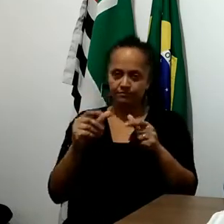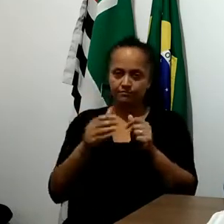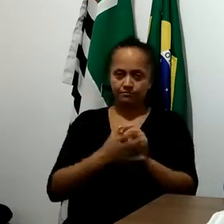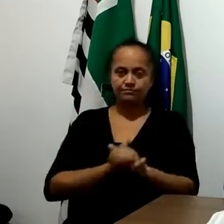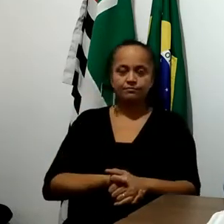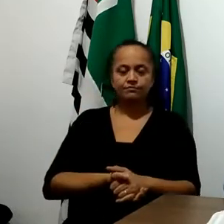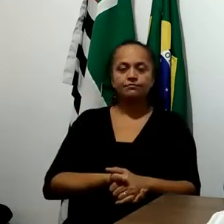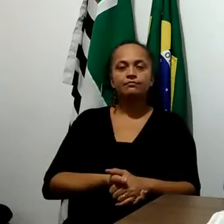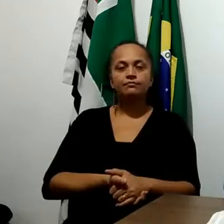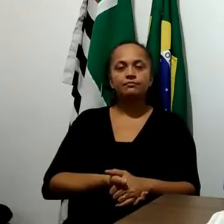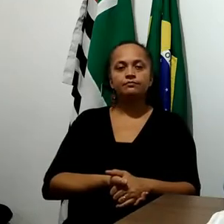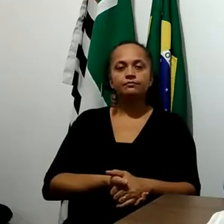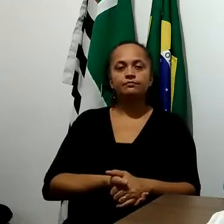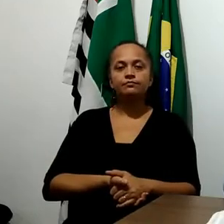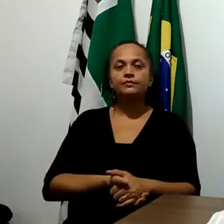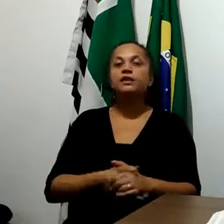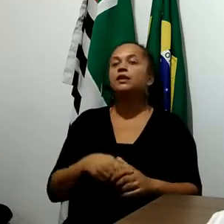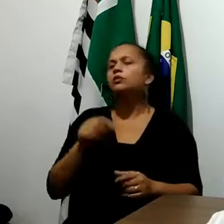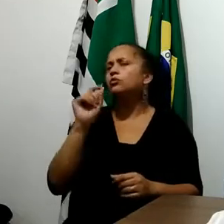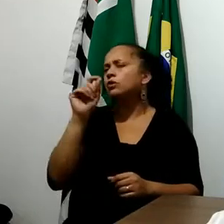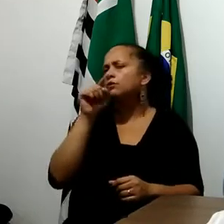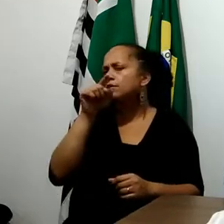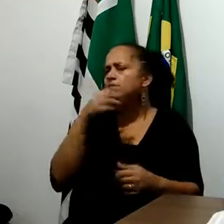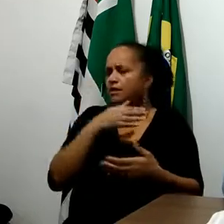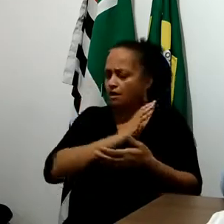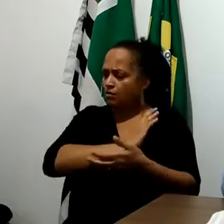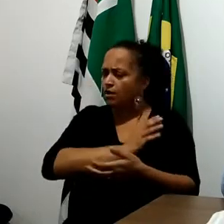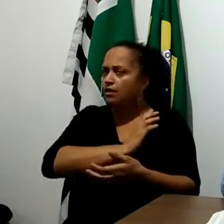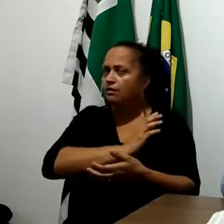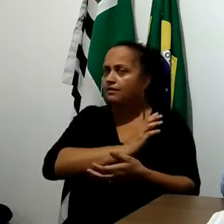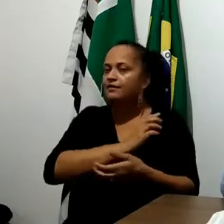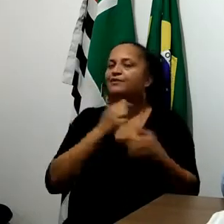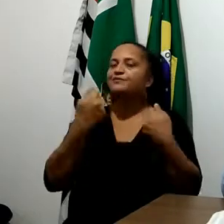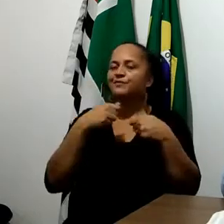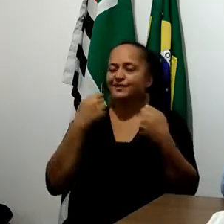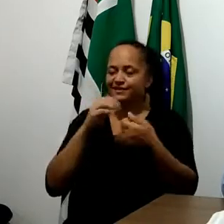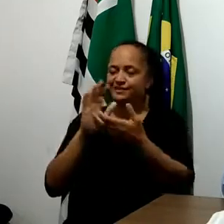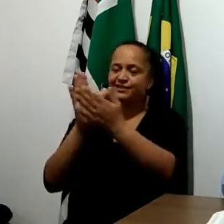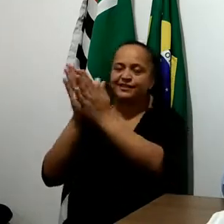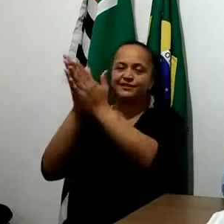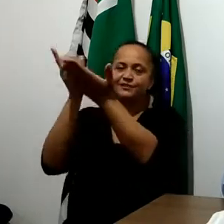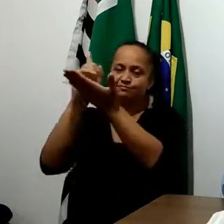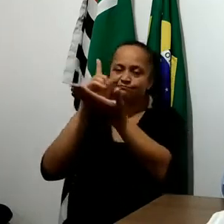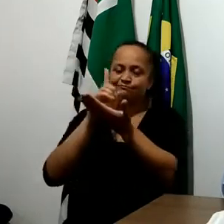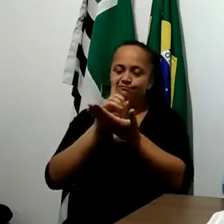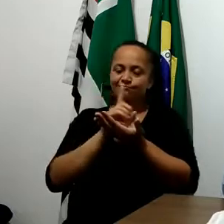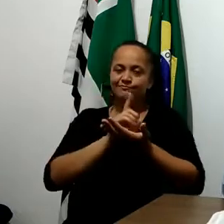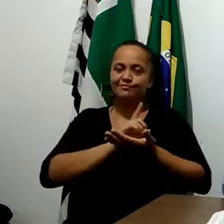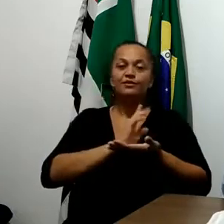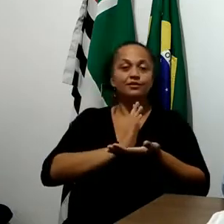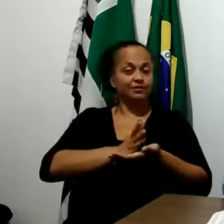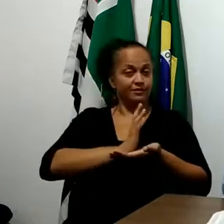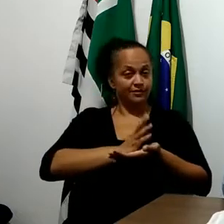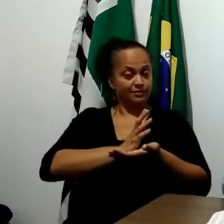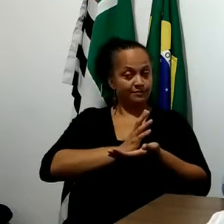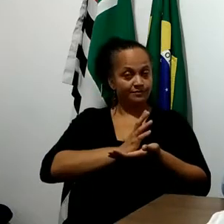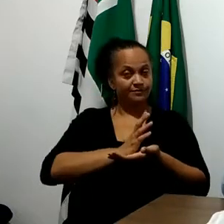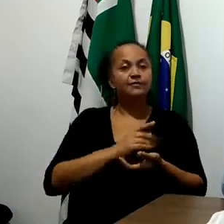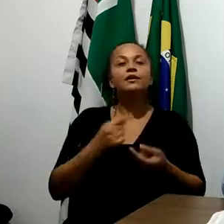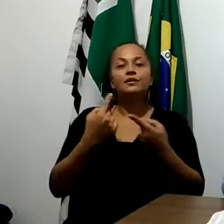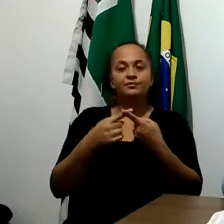Sobretudo, o que deve guardar, guarde o seu coração, porque dele procede